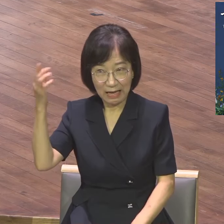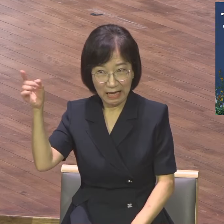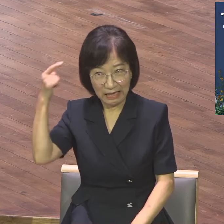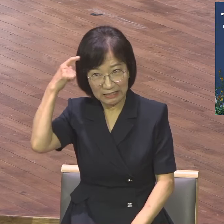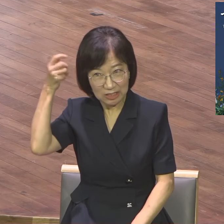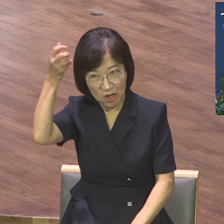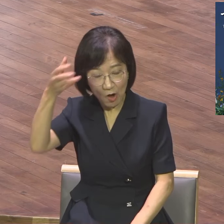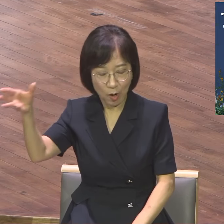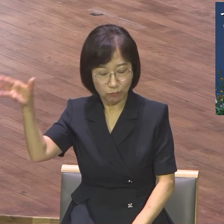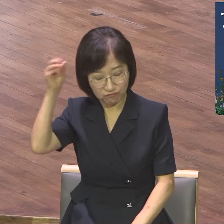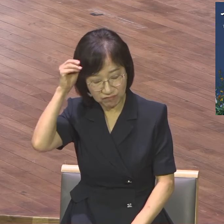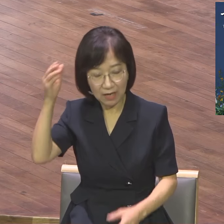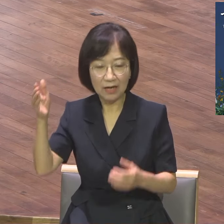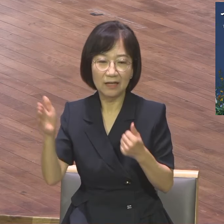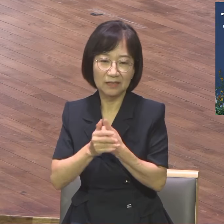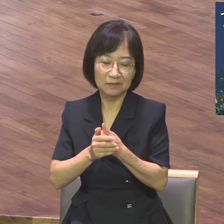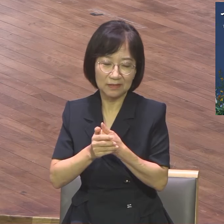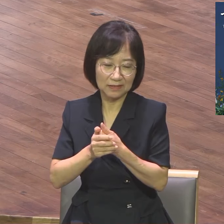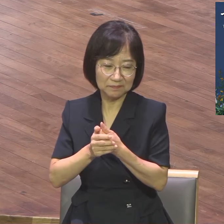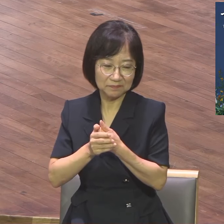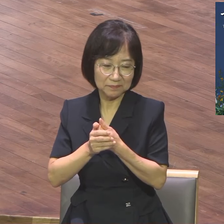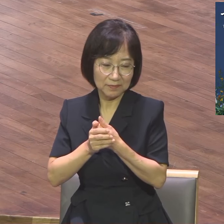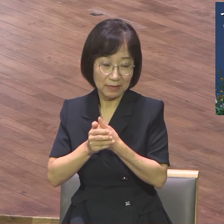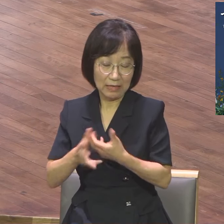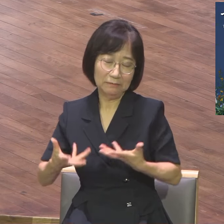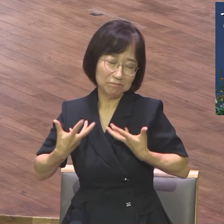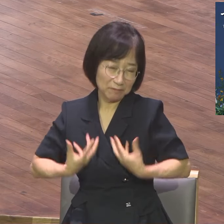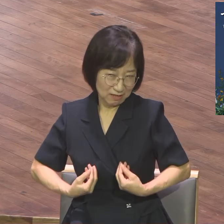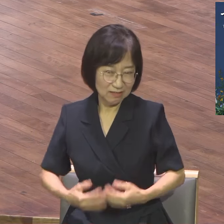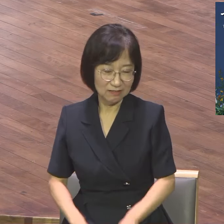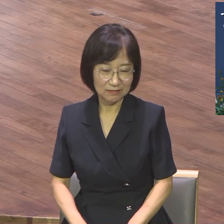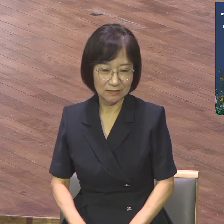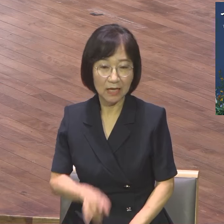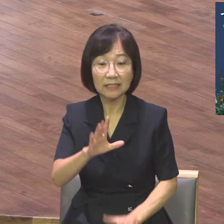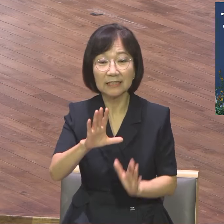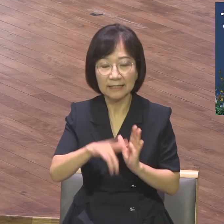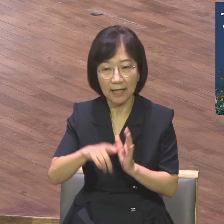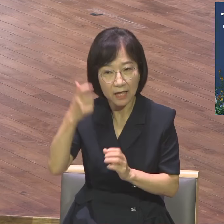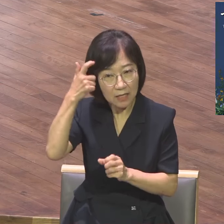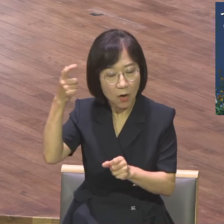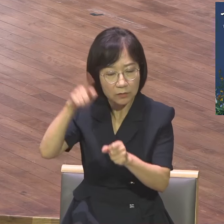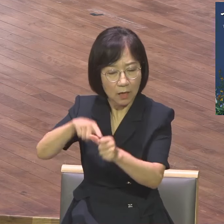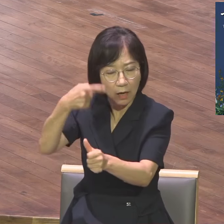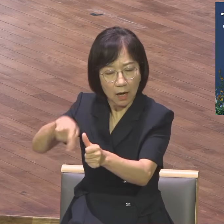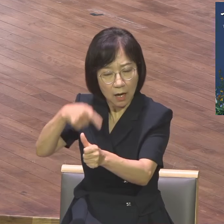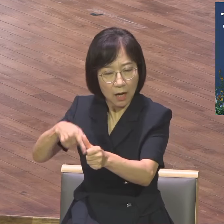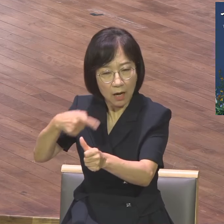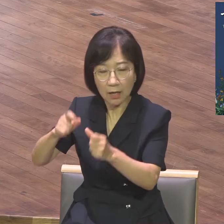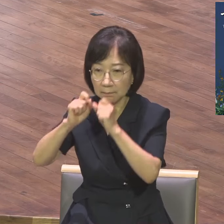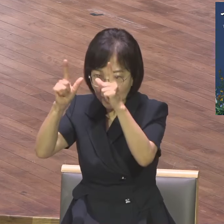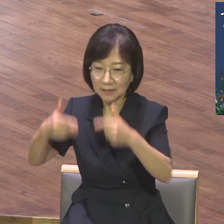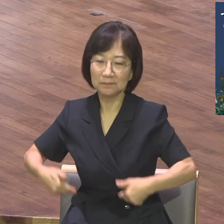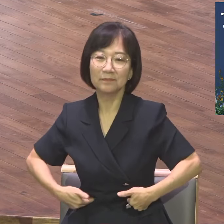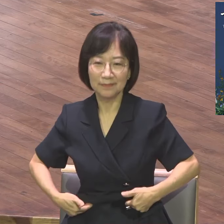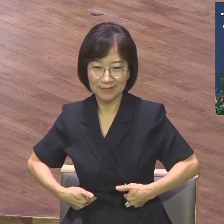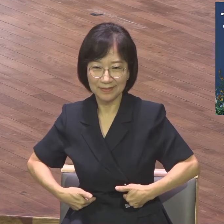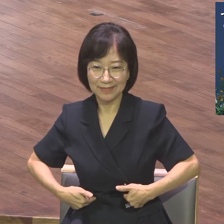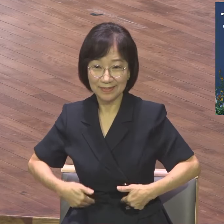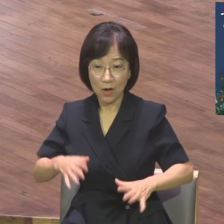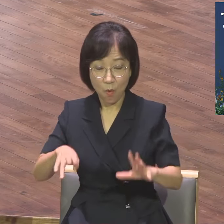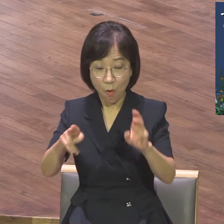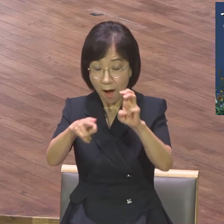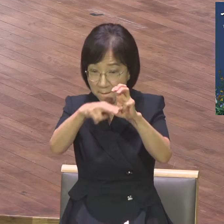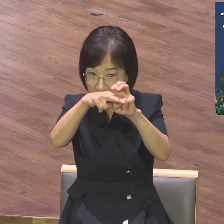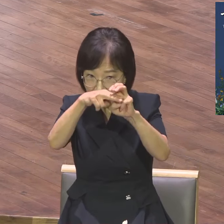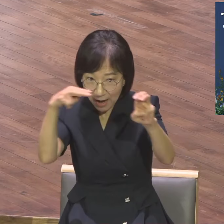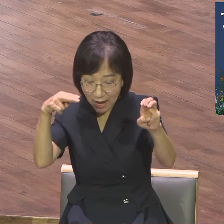왔다 갔다 합니다. 그분들에게 뭘 보여줘야 되느냐? 영적 본질을 보여줘야 돼. 영적 본질. 가룟 유다는요,